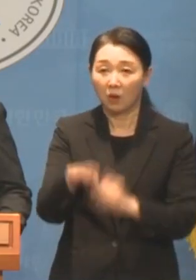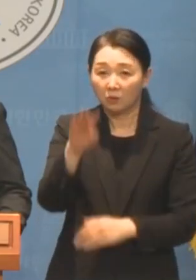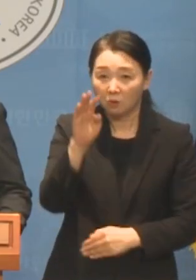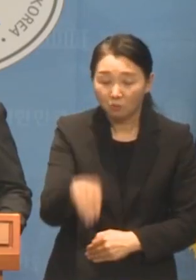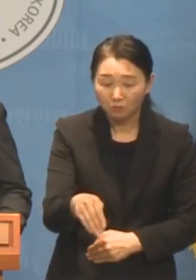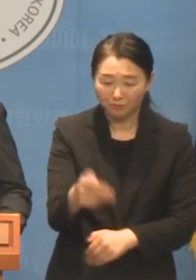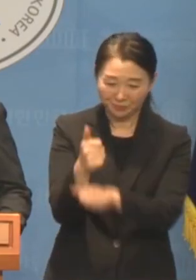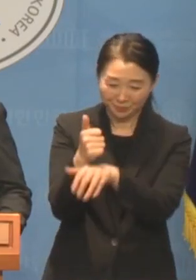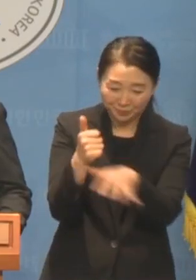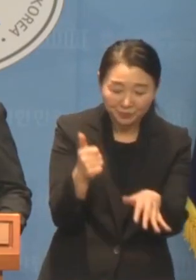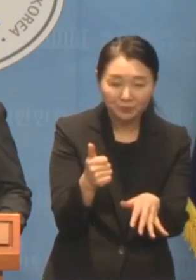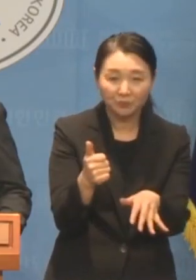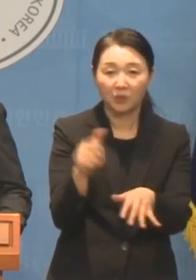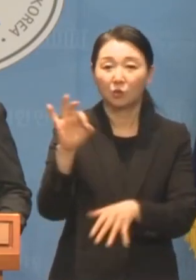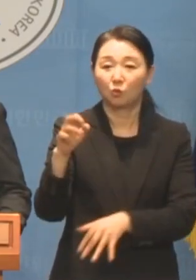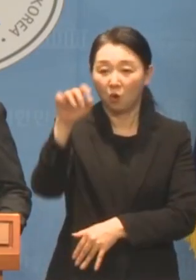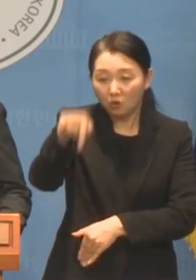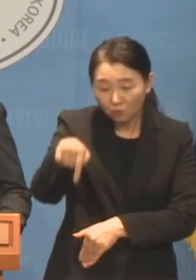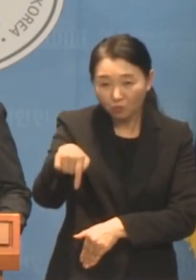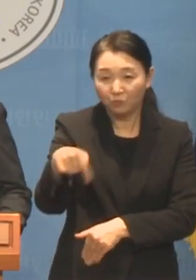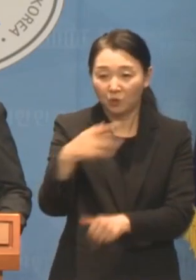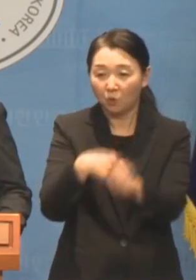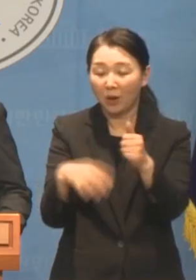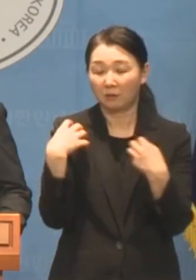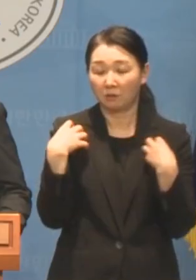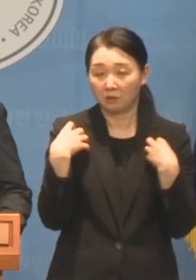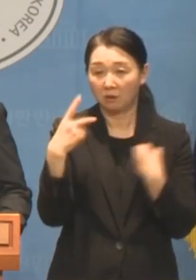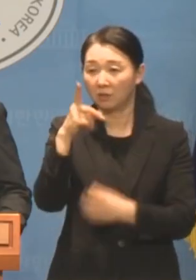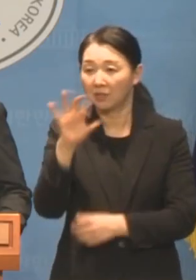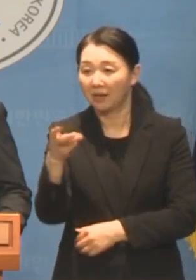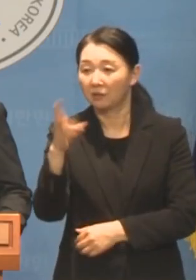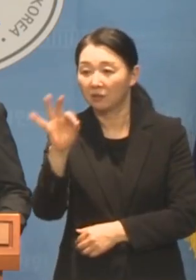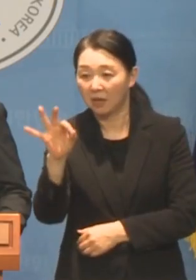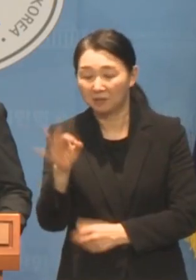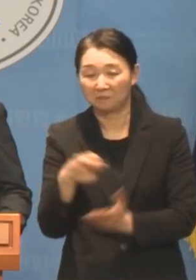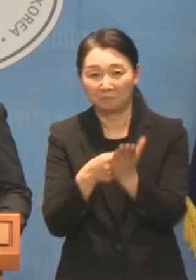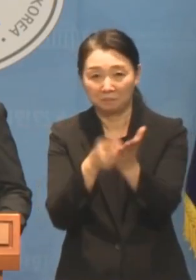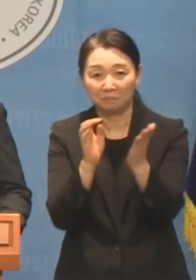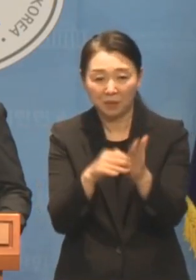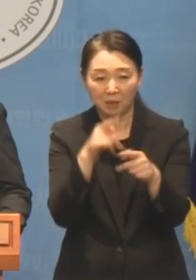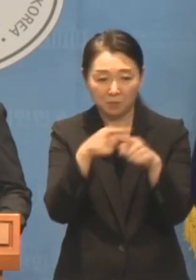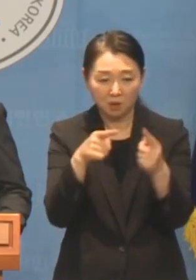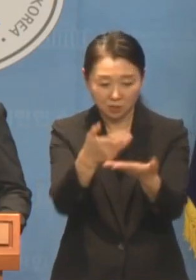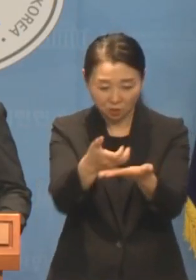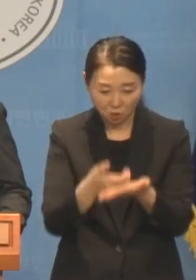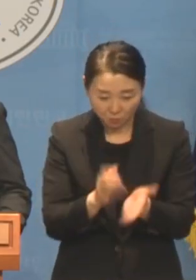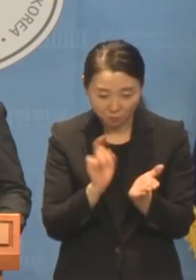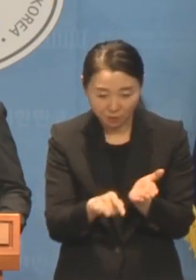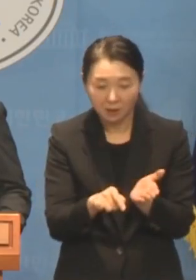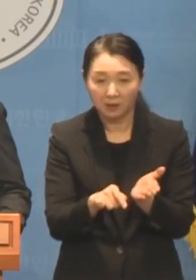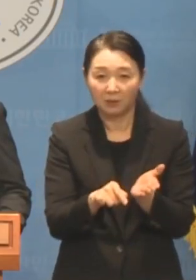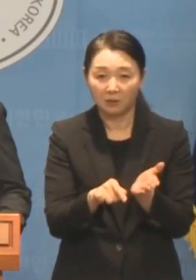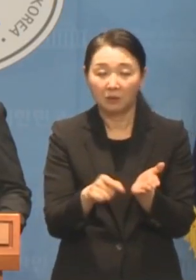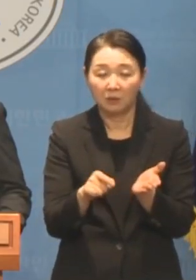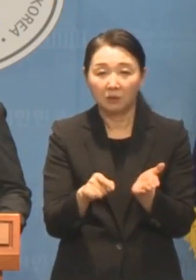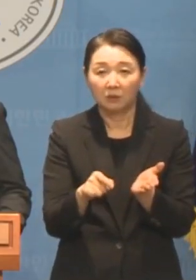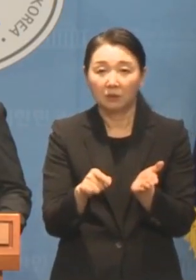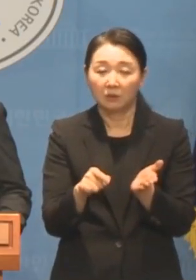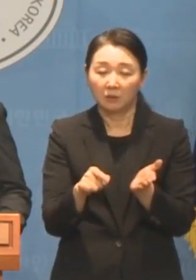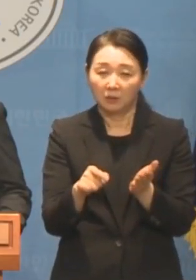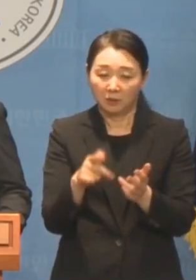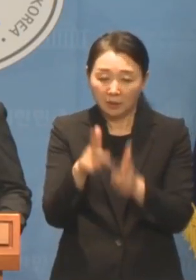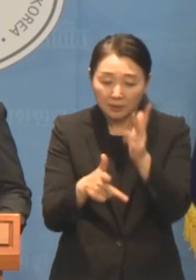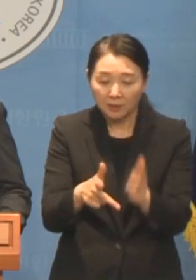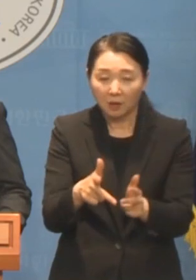환경부 산하인 원주지방환경청은 양양군이 제출한 환경영향평가서를 검토한 후 당해 사업이